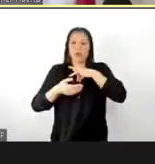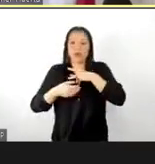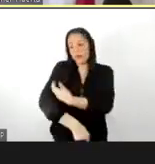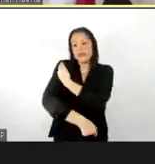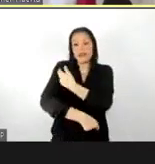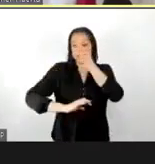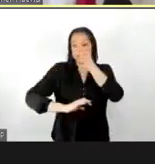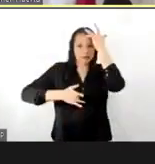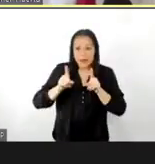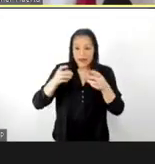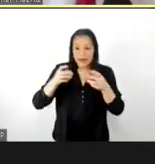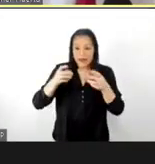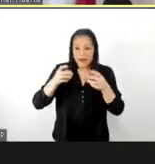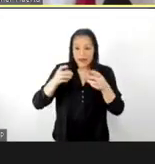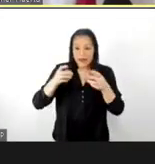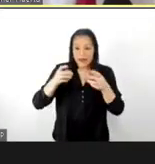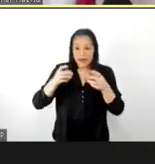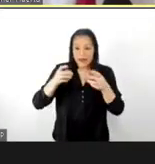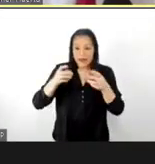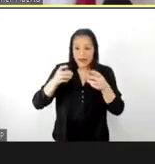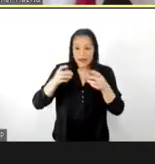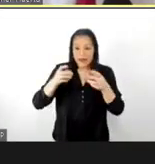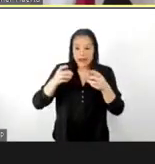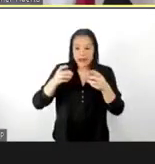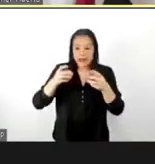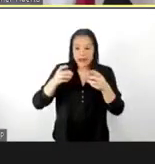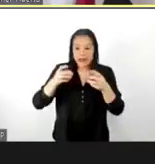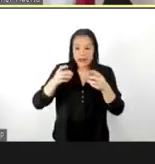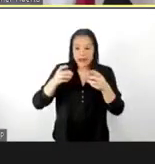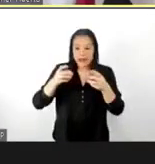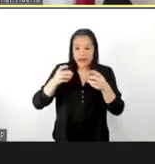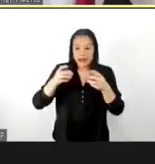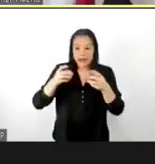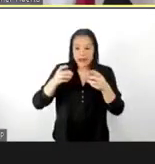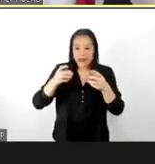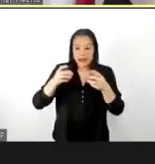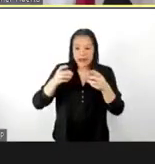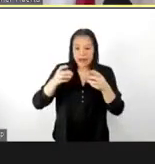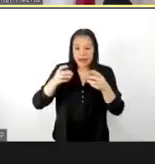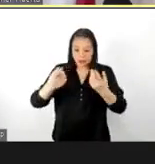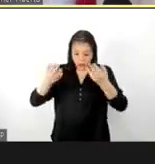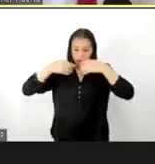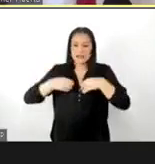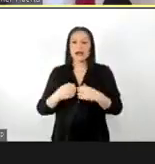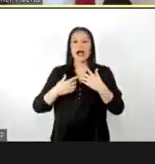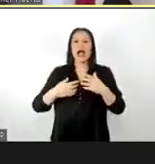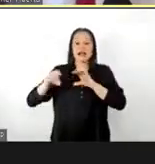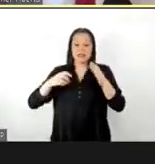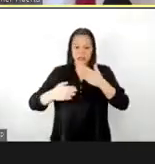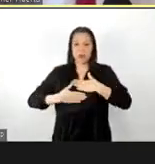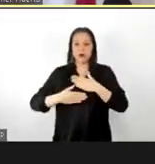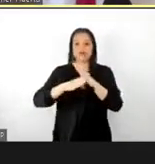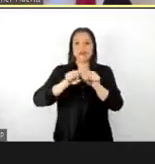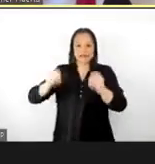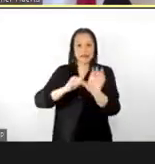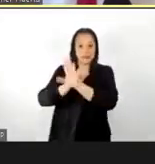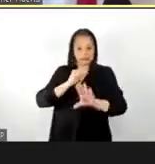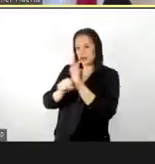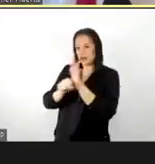estas espigas son las que van a despertar la defensa. ¿Ok? Ese es un sistema. Virus